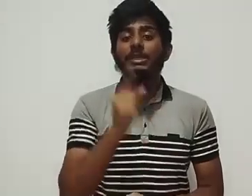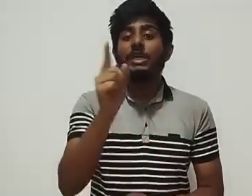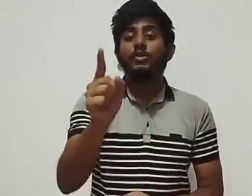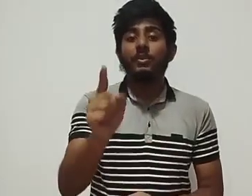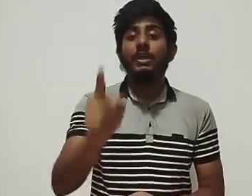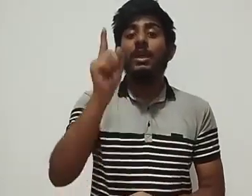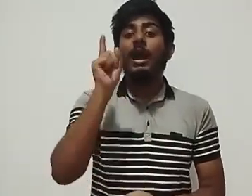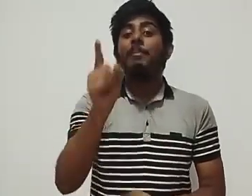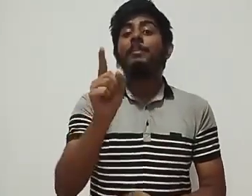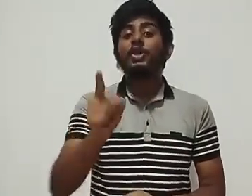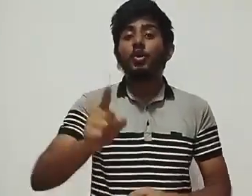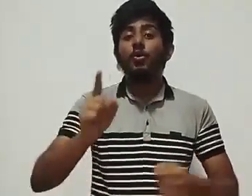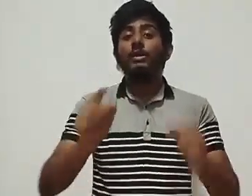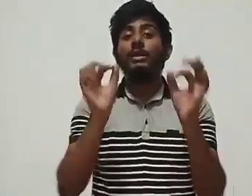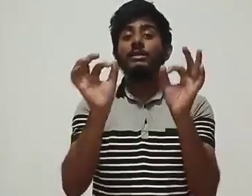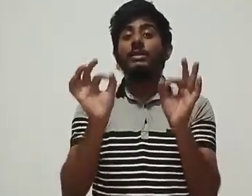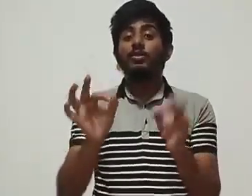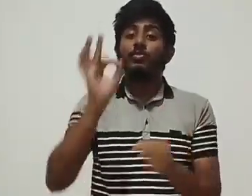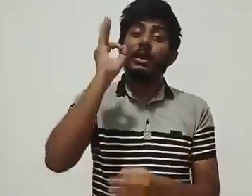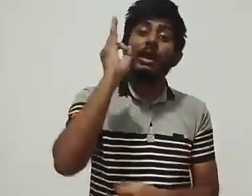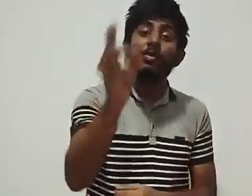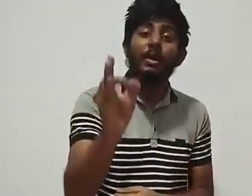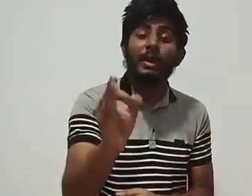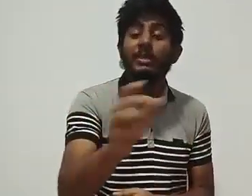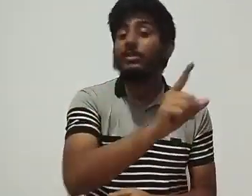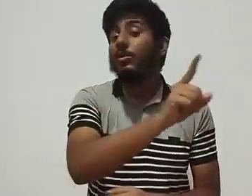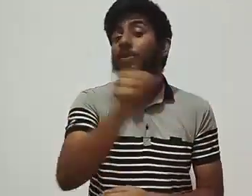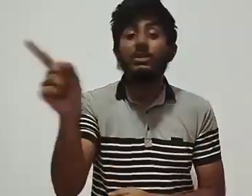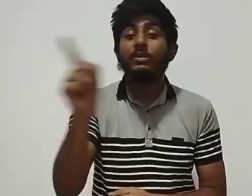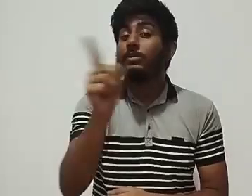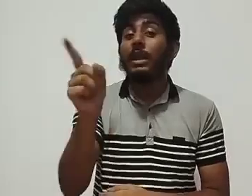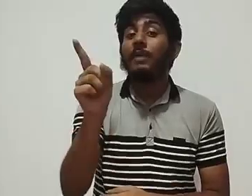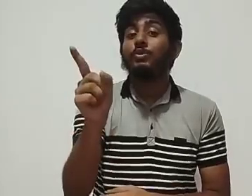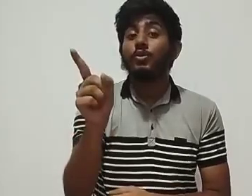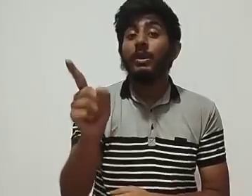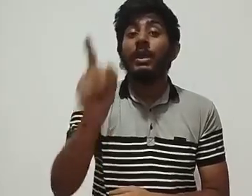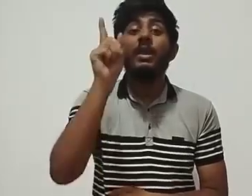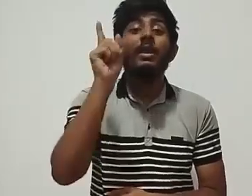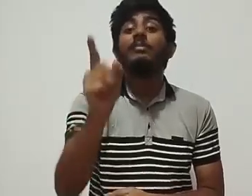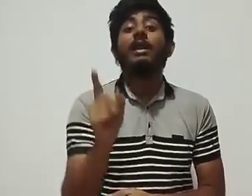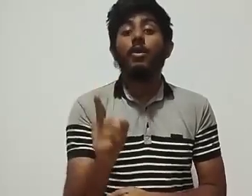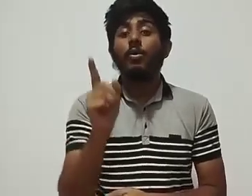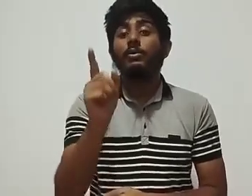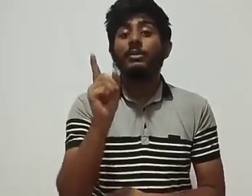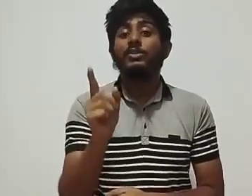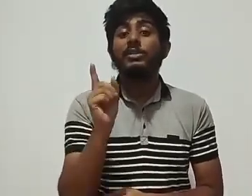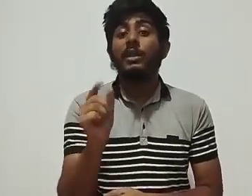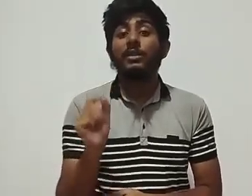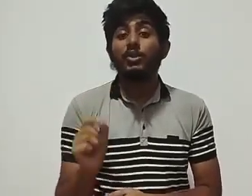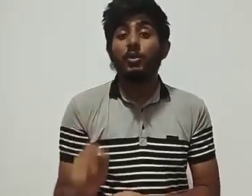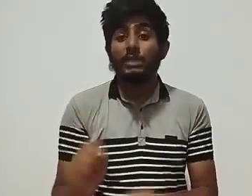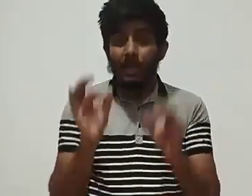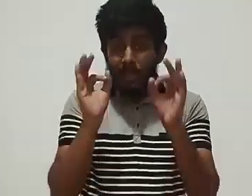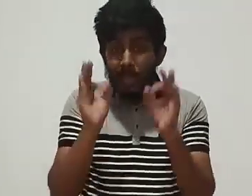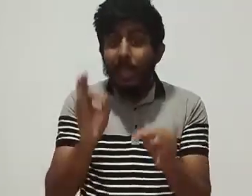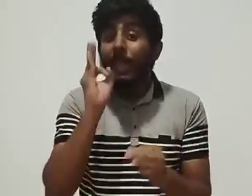বিশ্বাস করি আপনারা সকলেই দেখেছেন তাদের উপরে আগেও অনেকবার নির্যাতন করা হয়েছে, কিন্তু তারা আক্রোশ করে নাই, তারা কখনো তাদের স্ট্যান্ড থেকে সরে যায়নি।